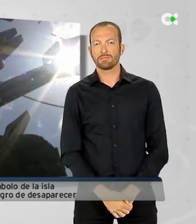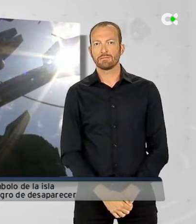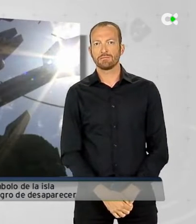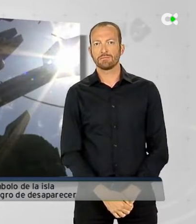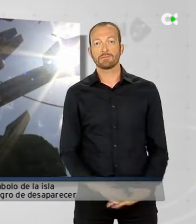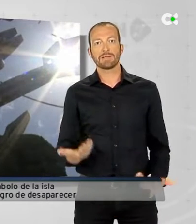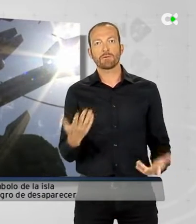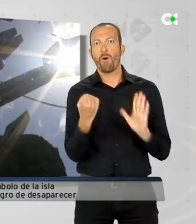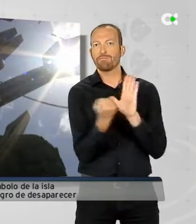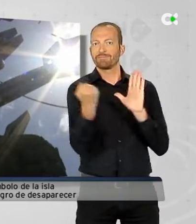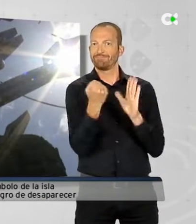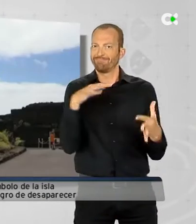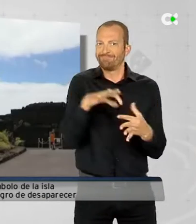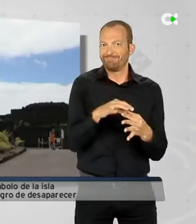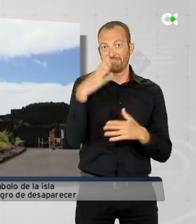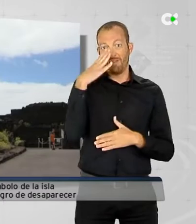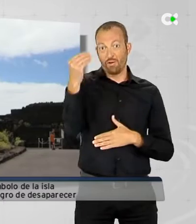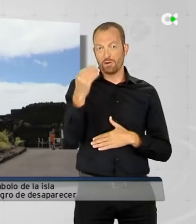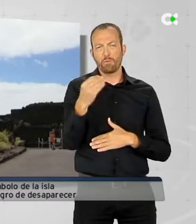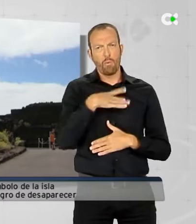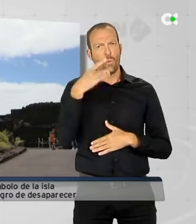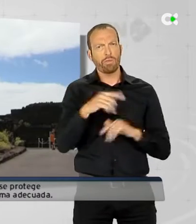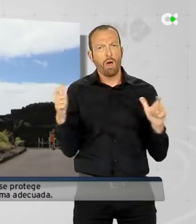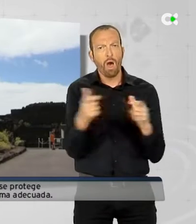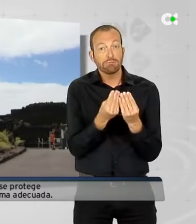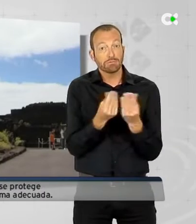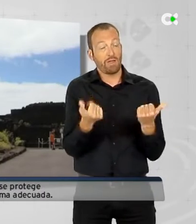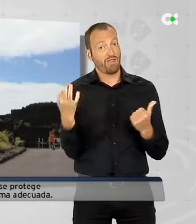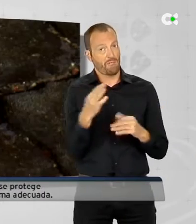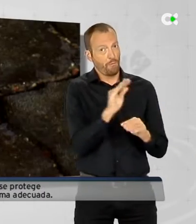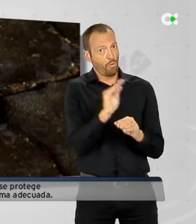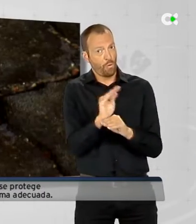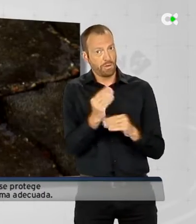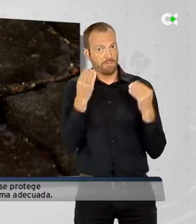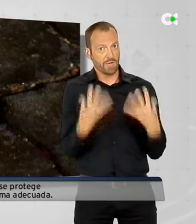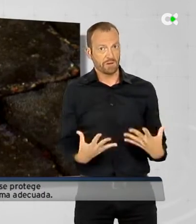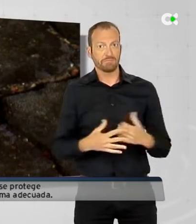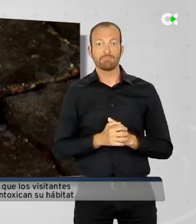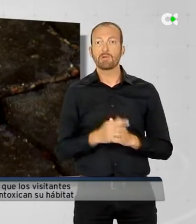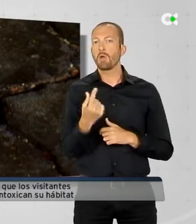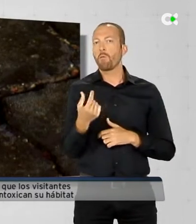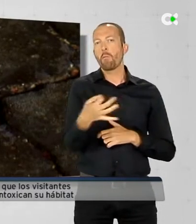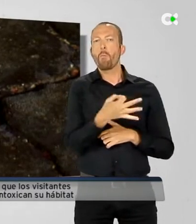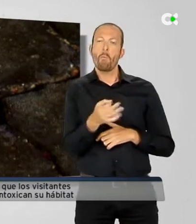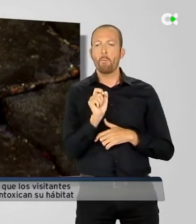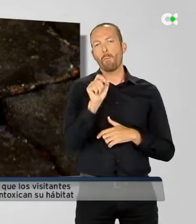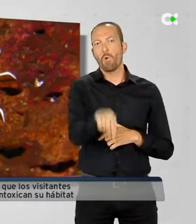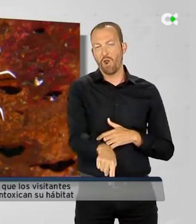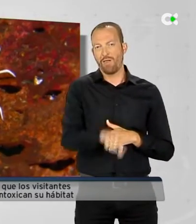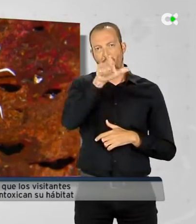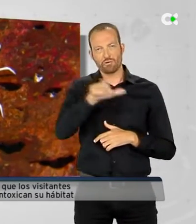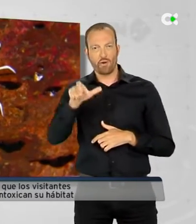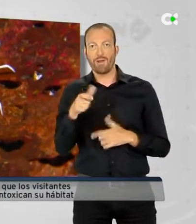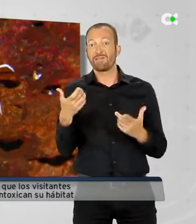Es un símbolo de la isla, pero corre peligro de desaparecer si no se protege de la forma adecuada. Las monedas que los visitantes lanzan y